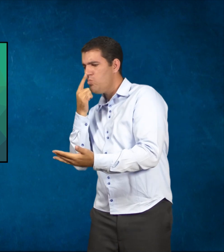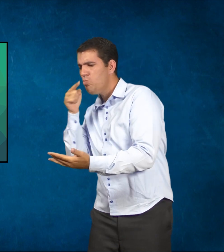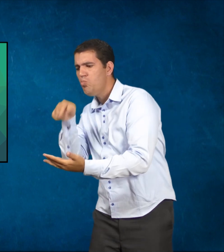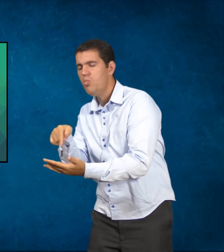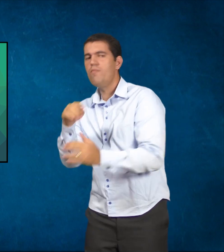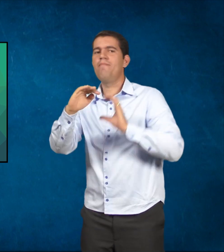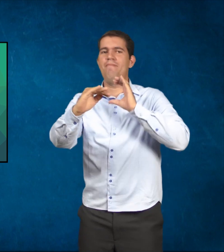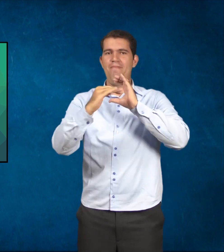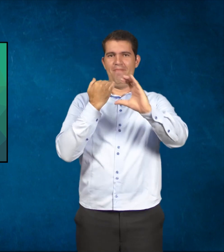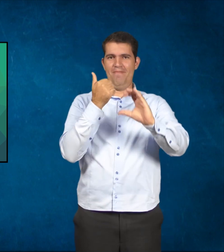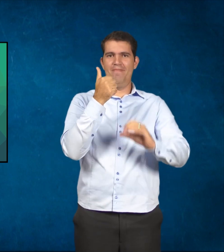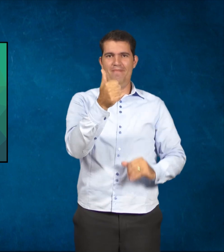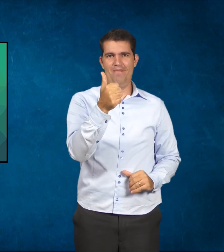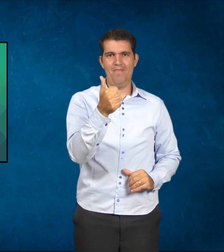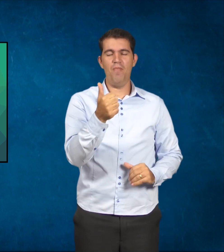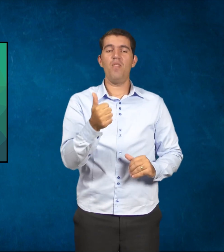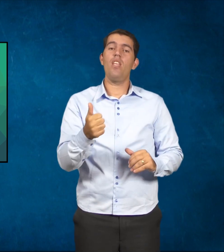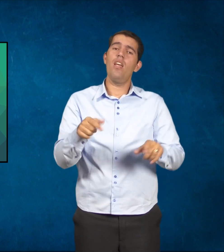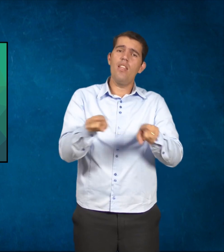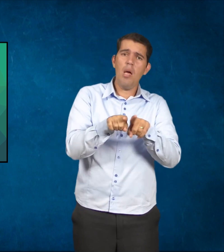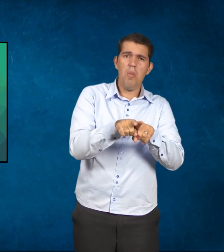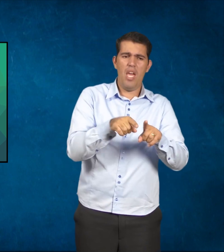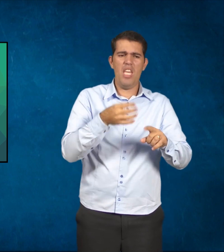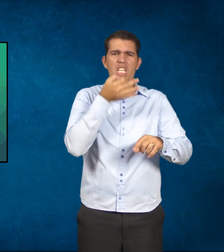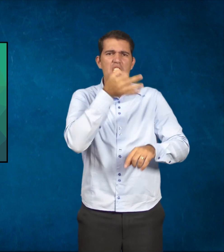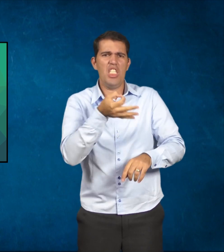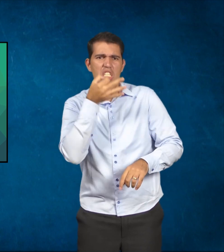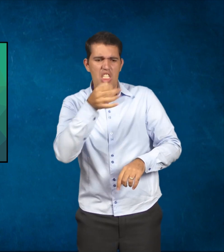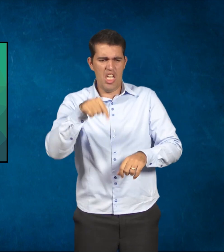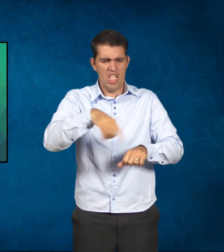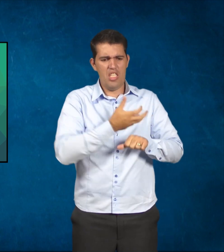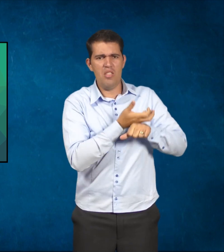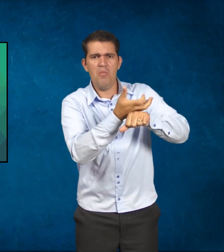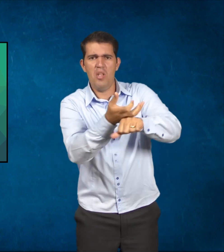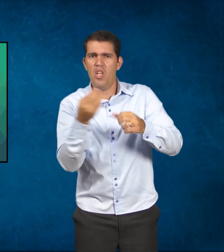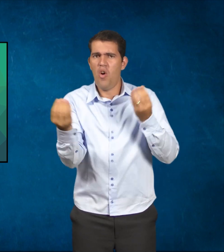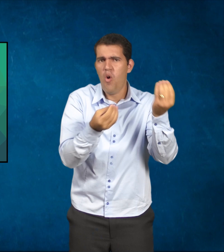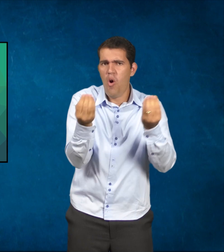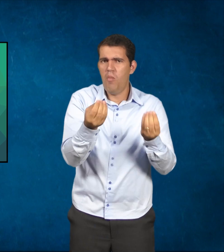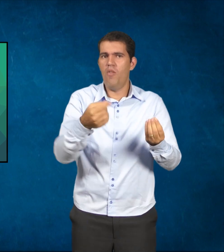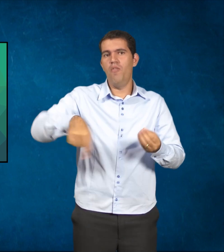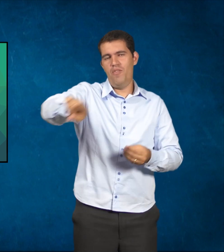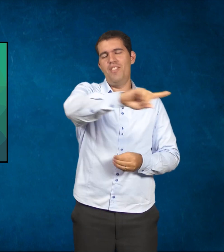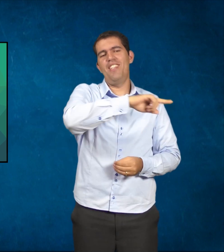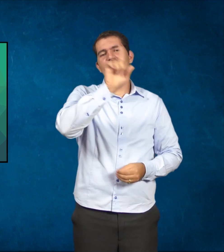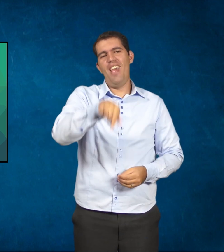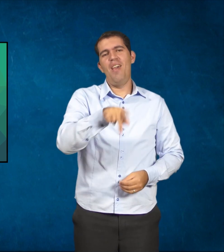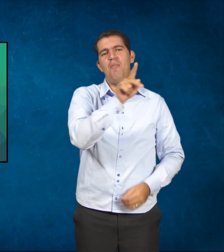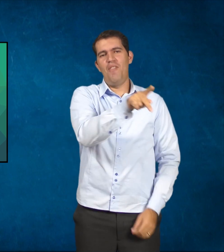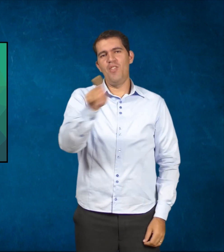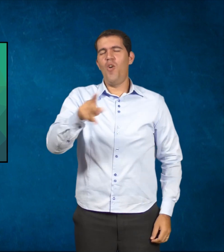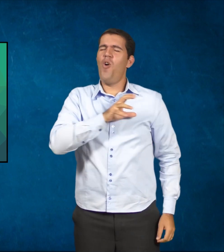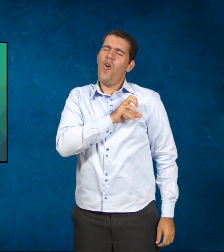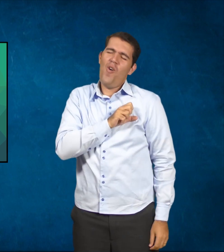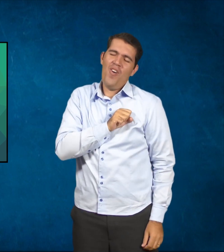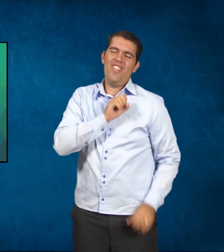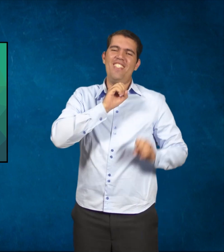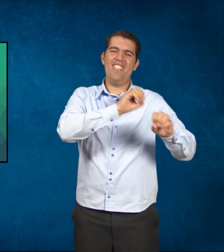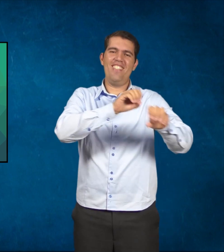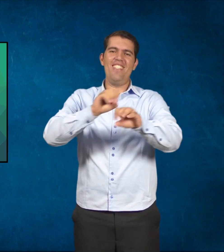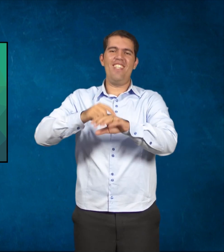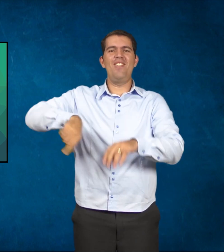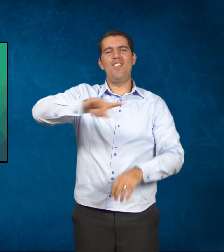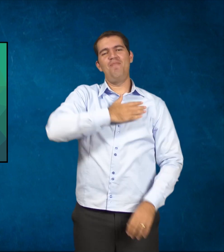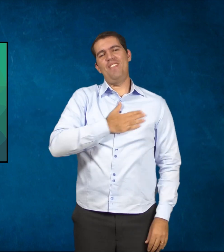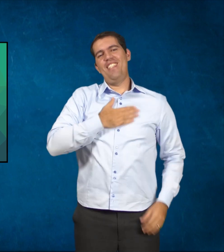um e-mail. Também críticas sobre a condução dessa disciplina. Sei que são professores e gostam de ensinar. É um